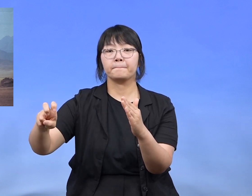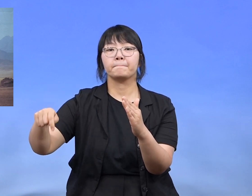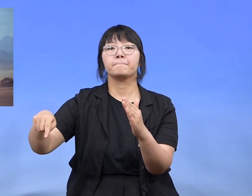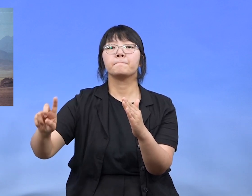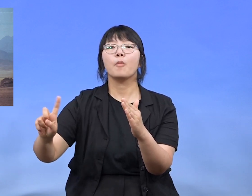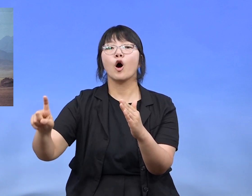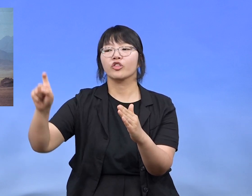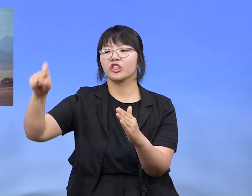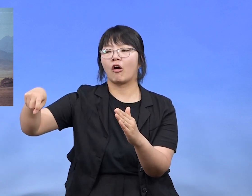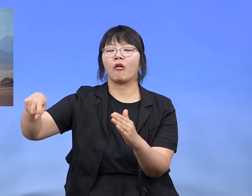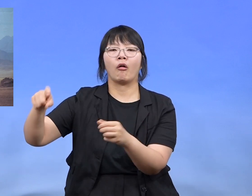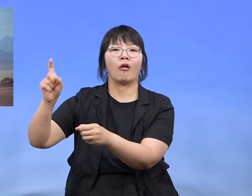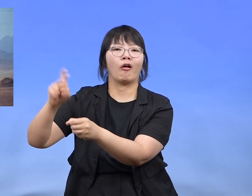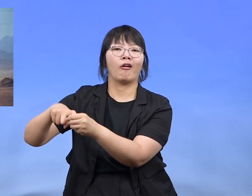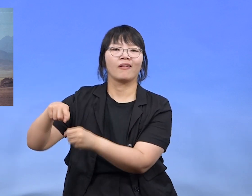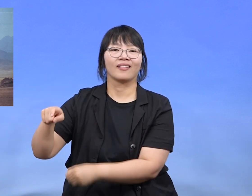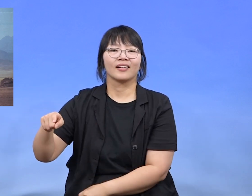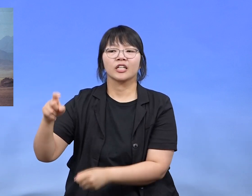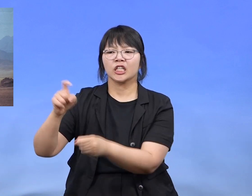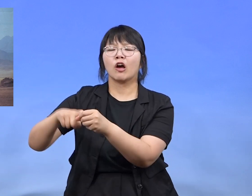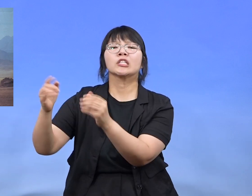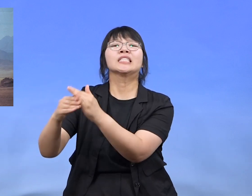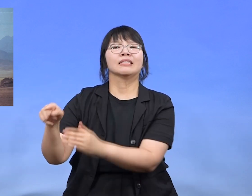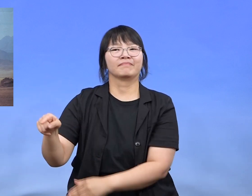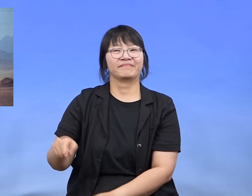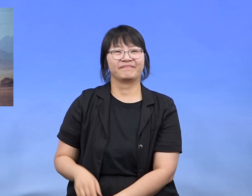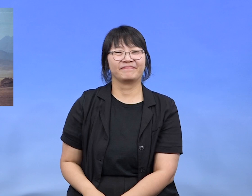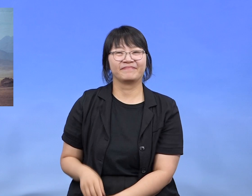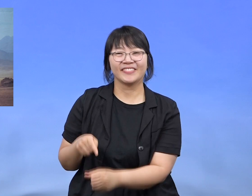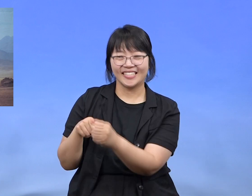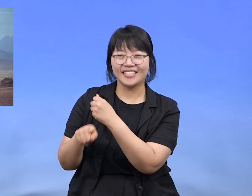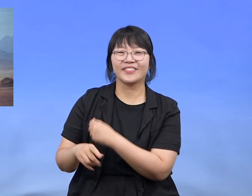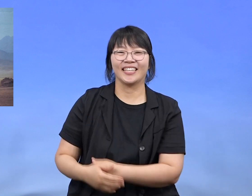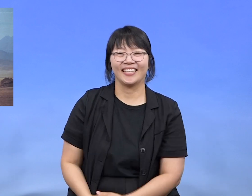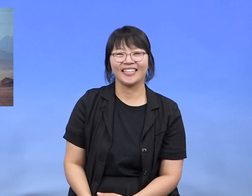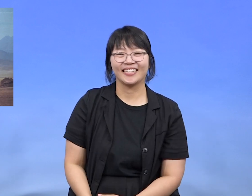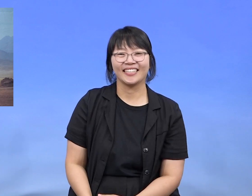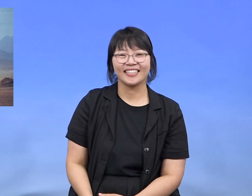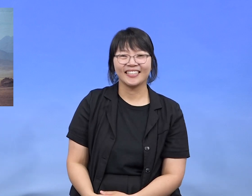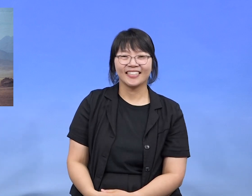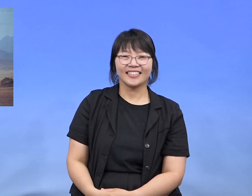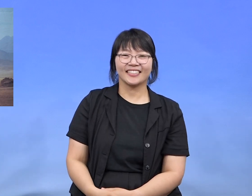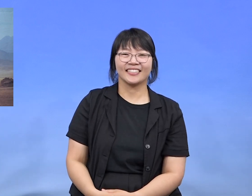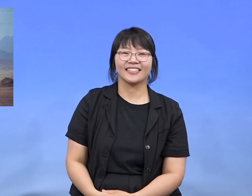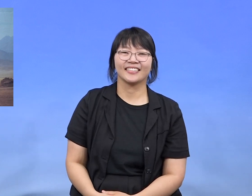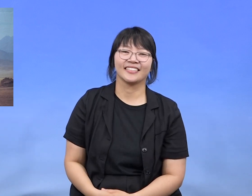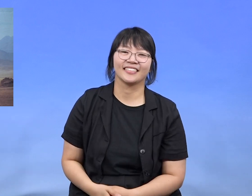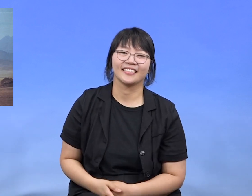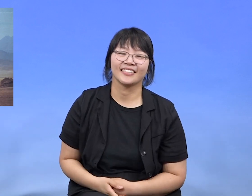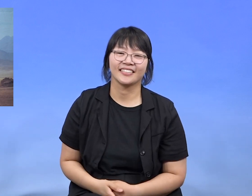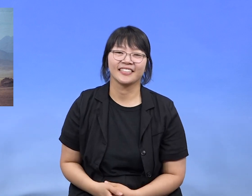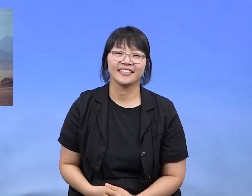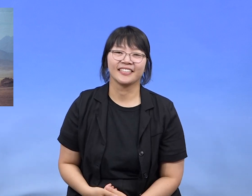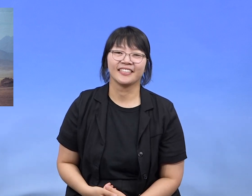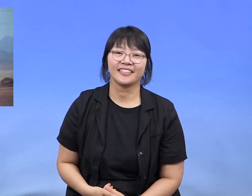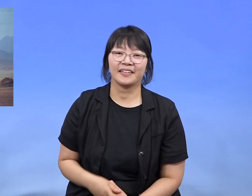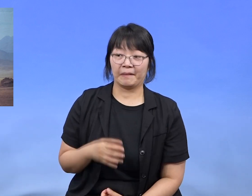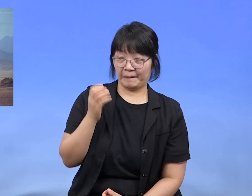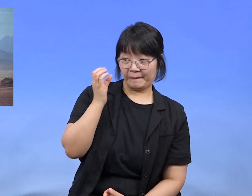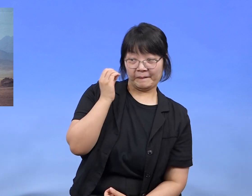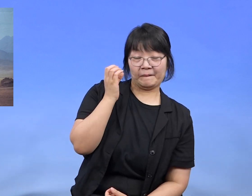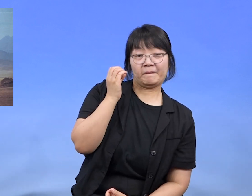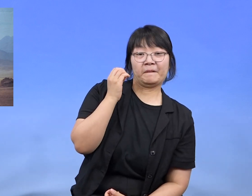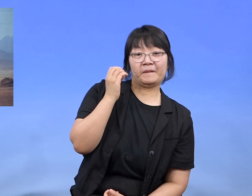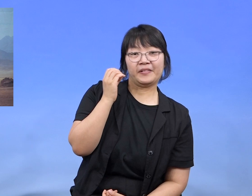레헴은 떡입니다. 그러니까 베이트레헴 합하면 무슨 뜻이에요? 떡집이에요. 떡집.